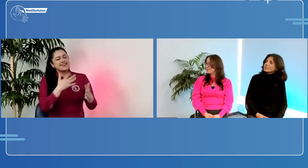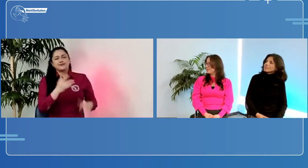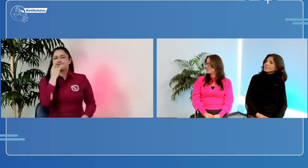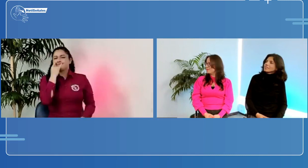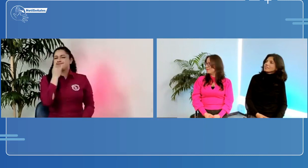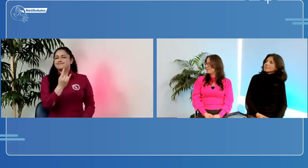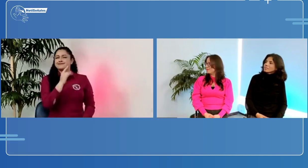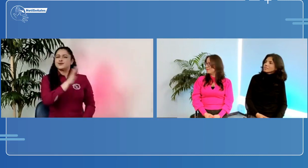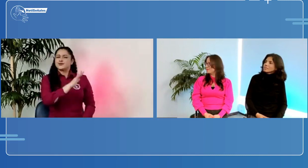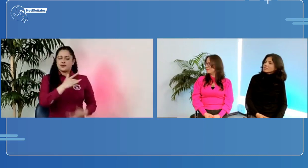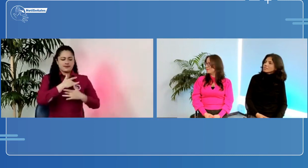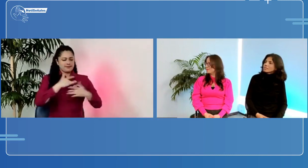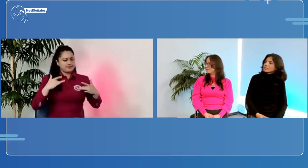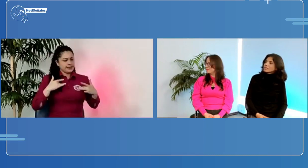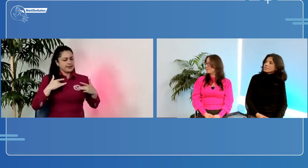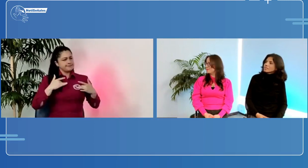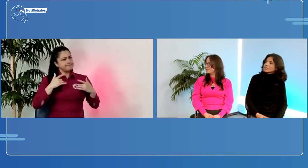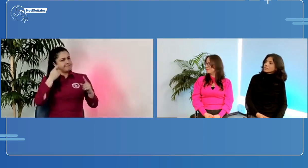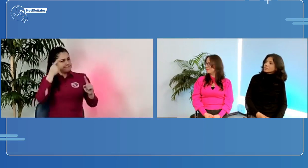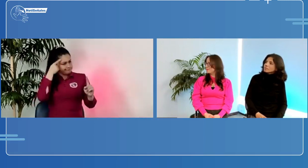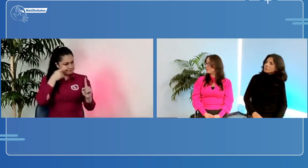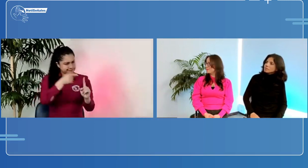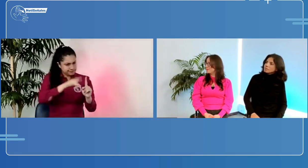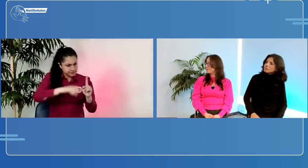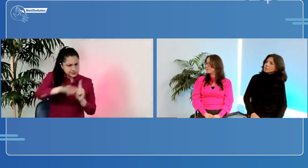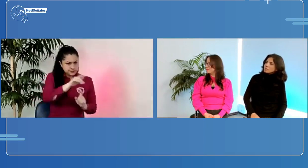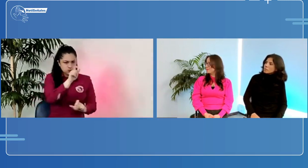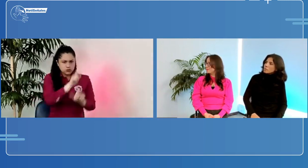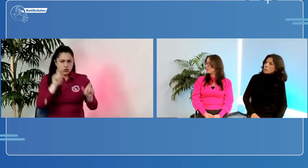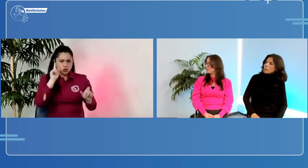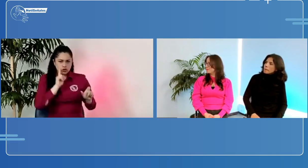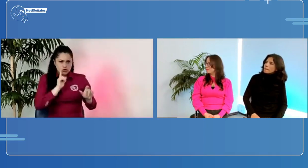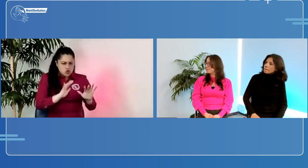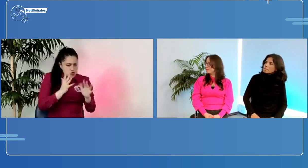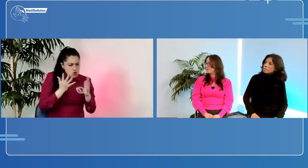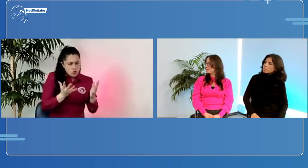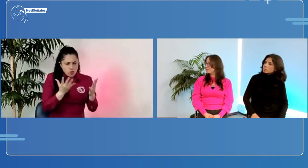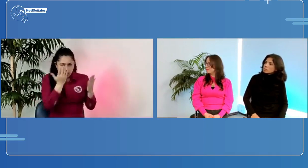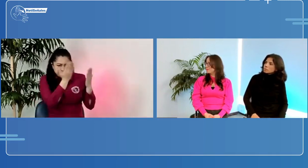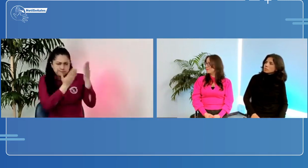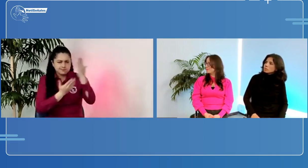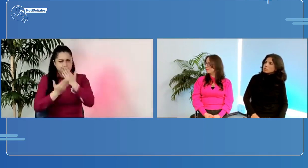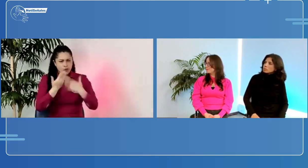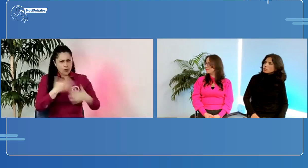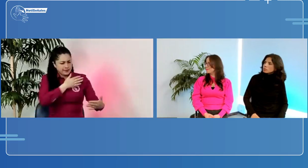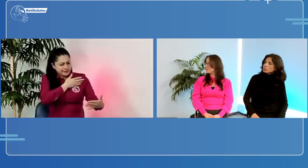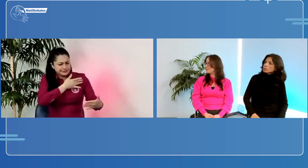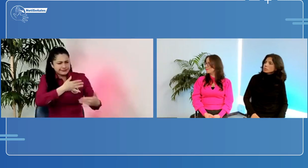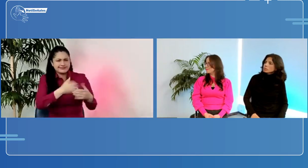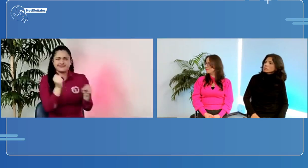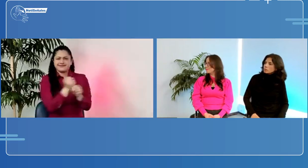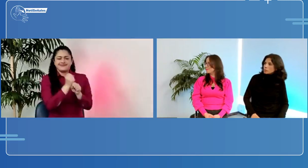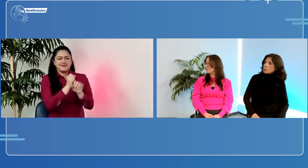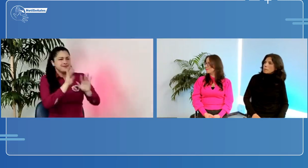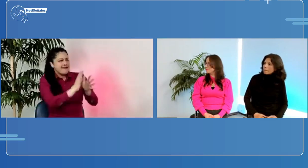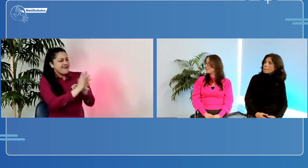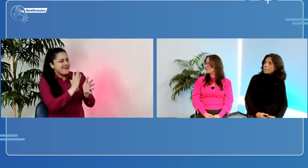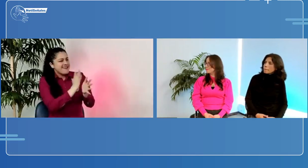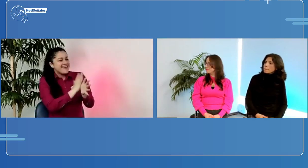Wow, esto que se ve de verdad es muy interesante, cómo desde el contexto de salud pensaron en las personas sordas y pues en la lengua de señas